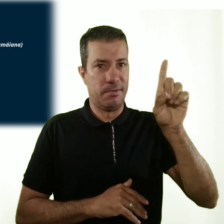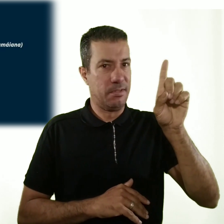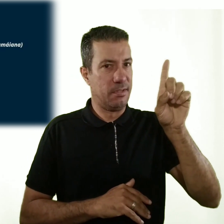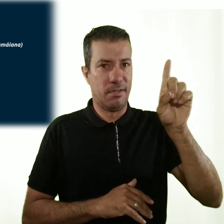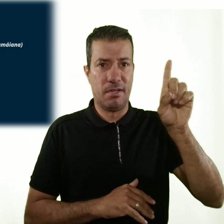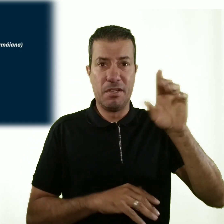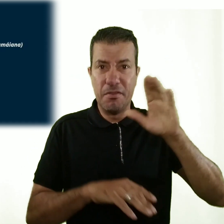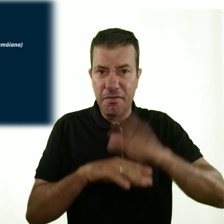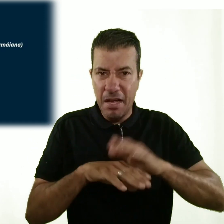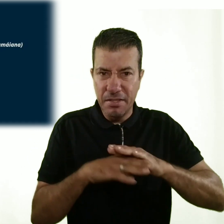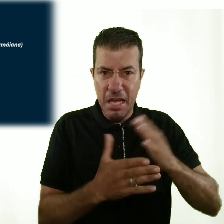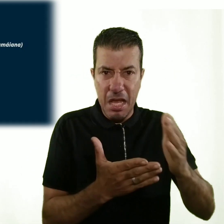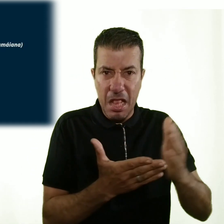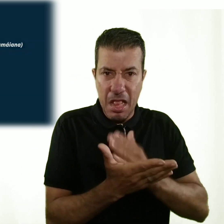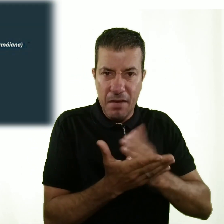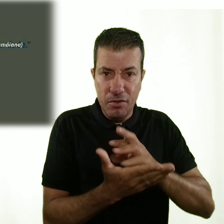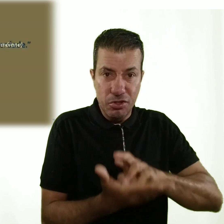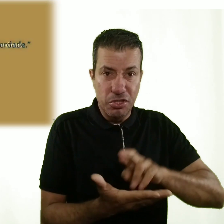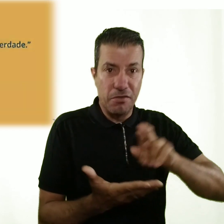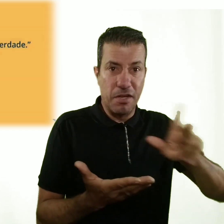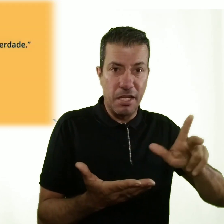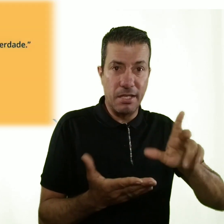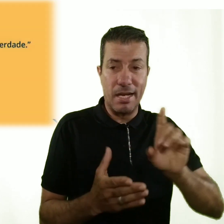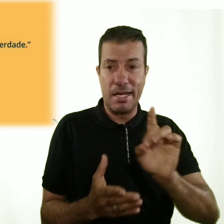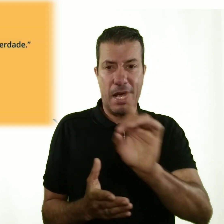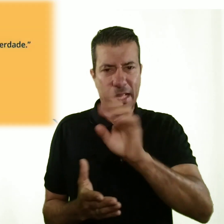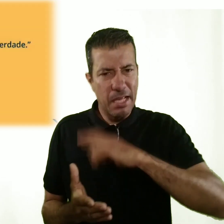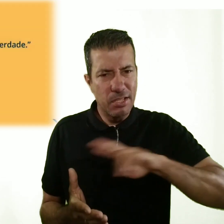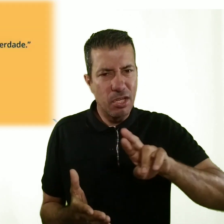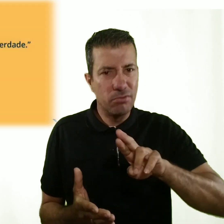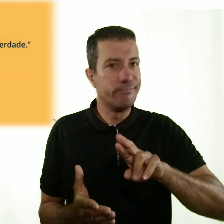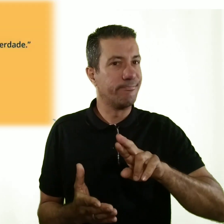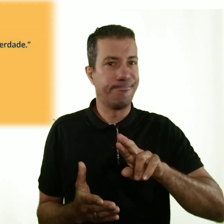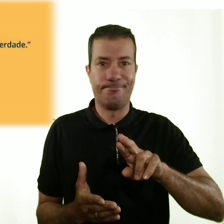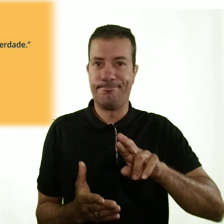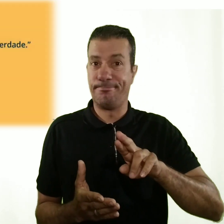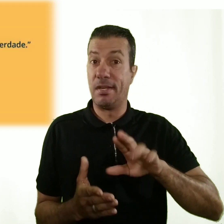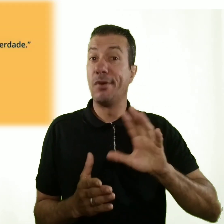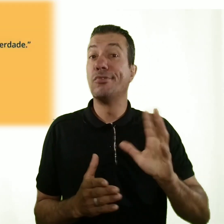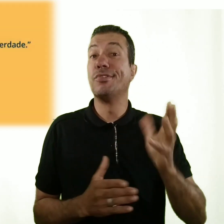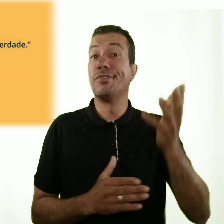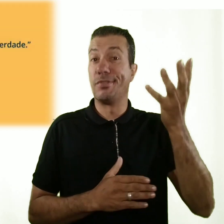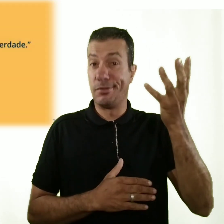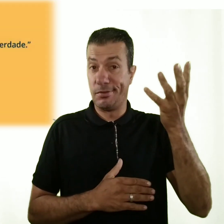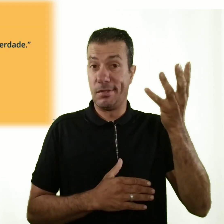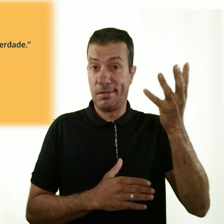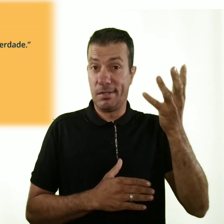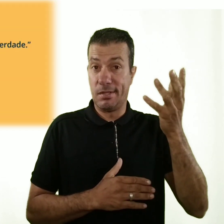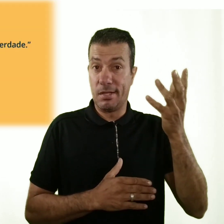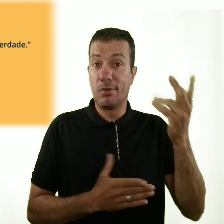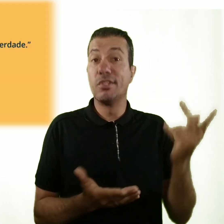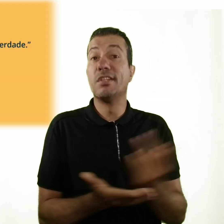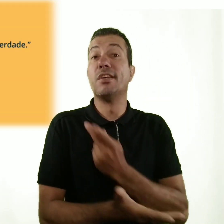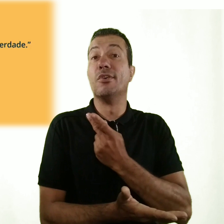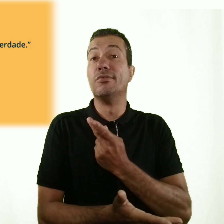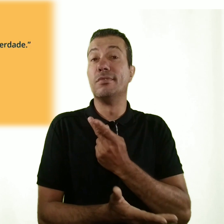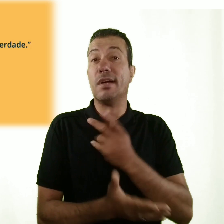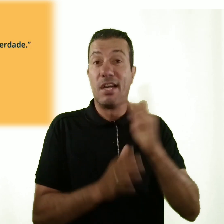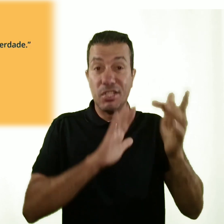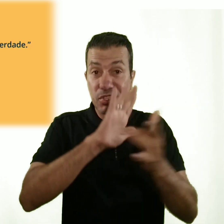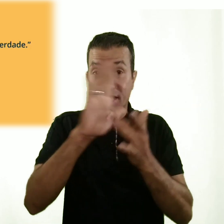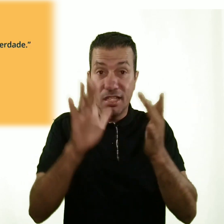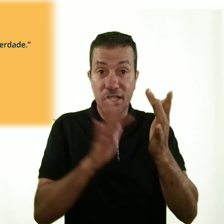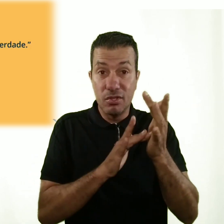livro diferente para cada religião. Então, o que acontece? Jesus disse, santifica-os